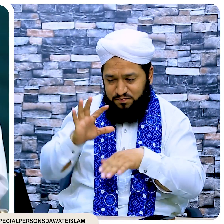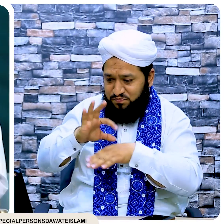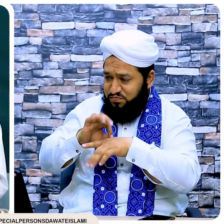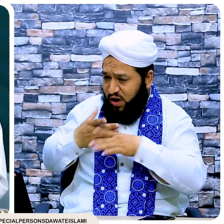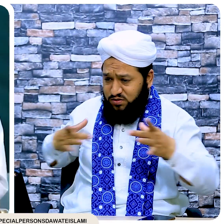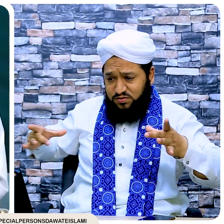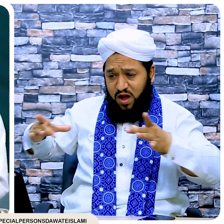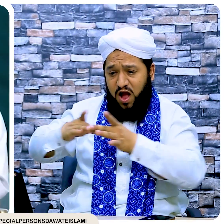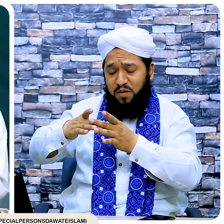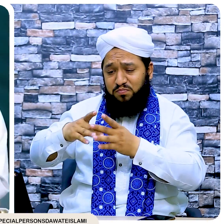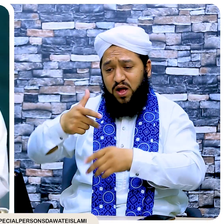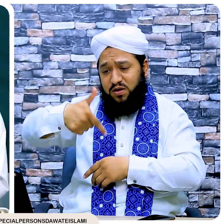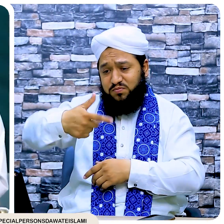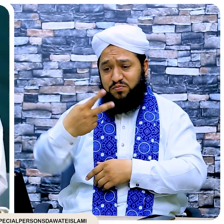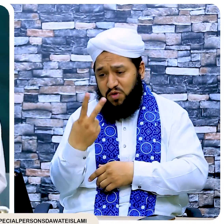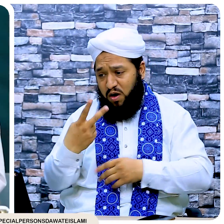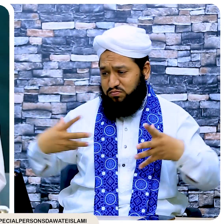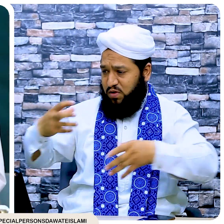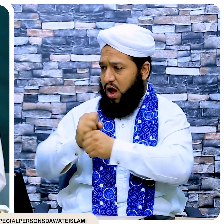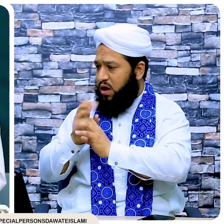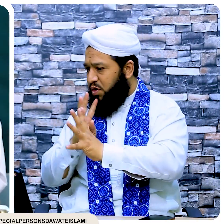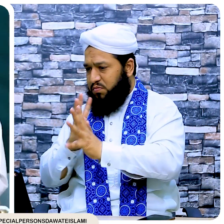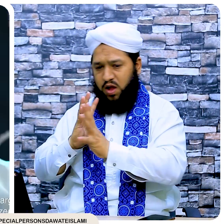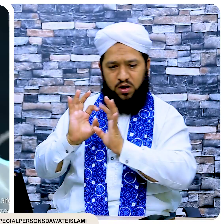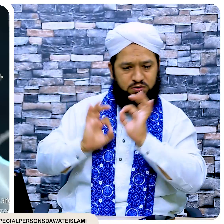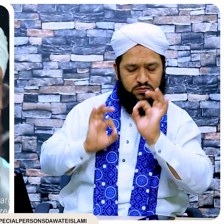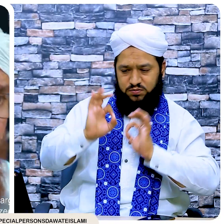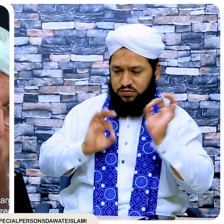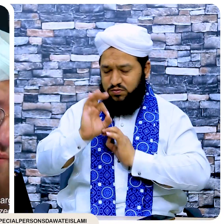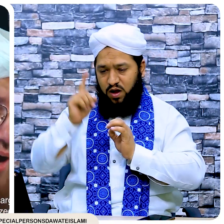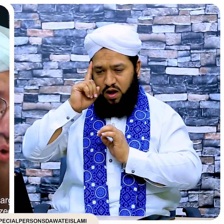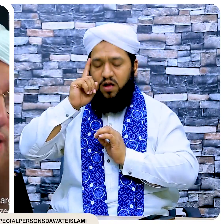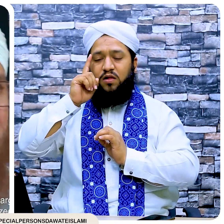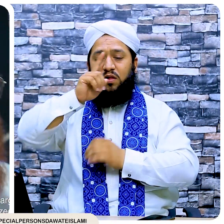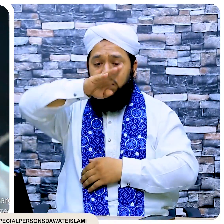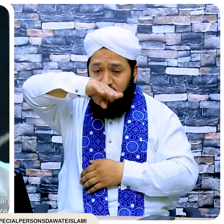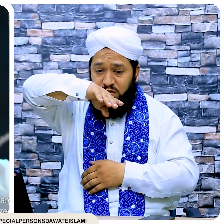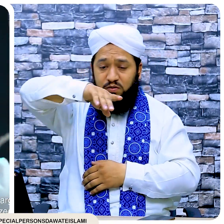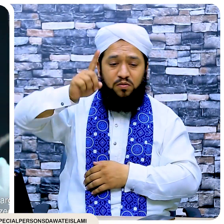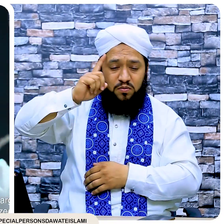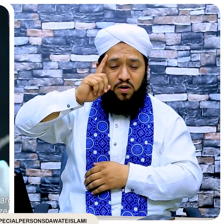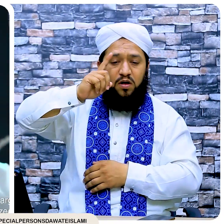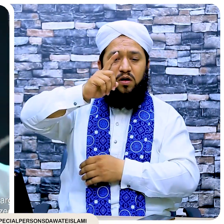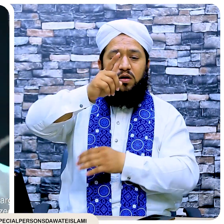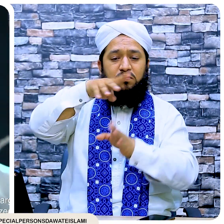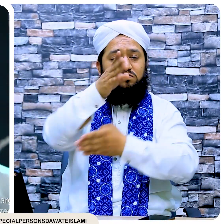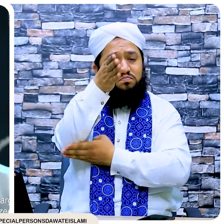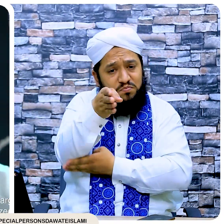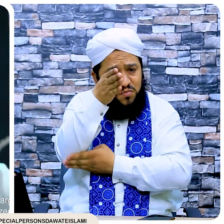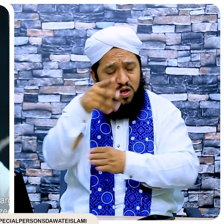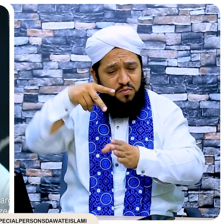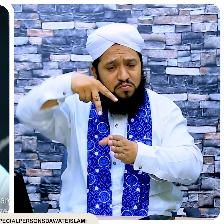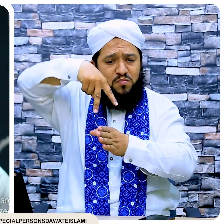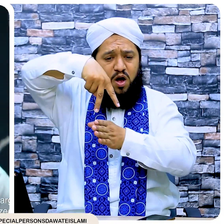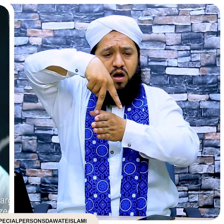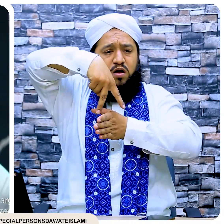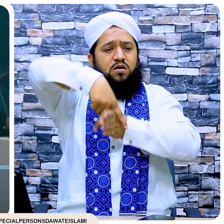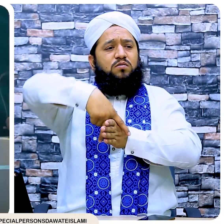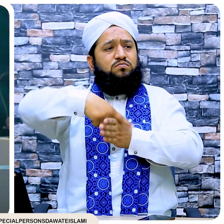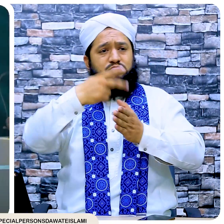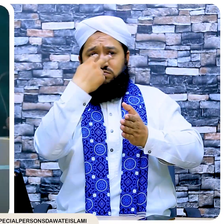یہ لشکر جو ہے وہ گویا ترتیب دیا جا رہا ہے، اور اونٹنی پر سوار ہو کر اتمام حجت کے لیے، یعنی کل یزیدی